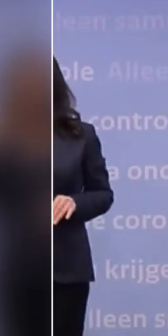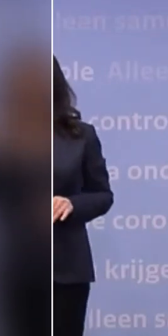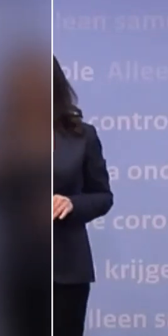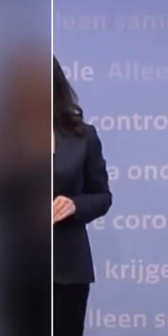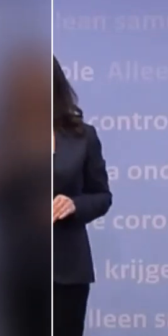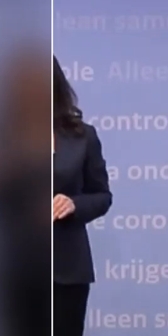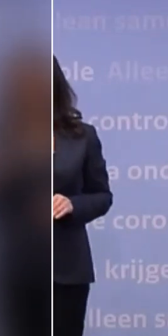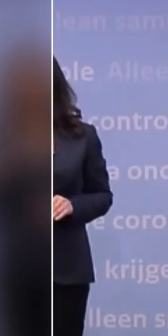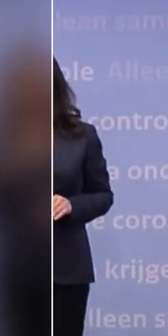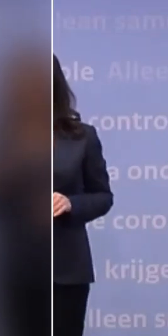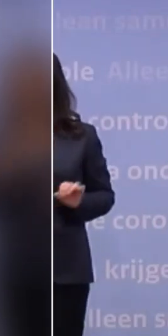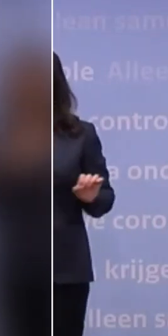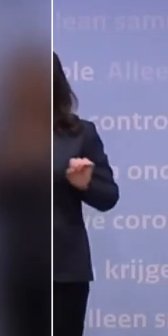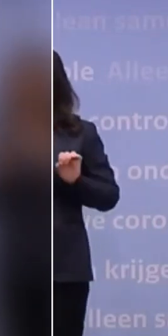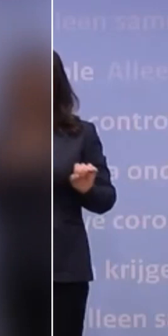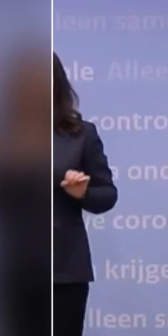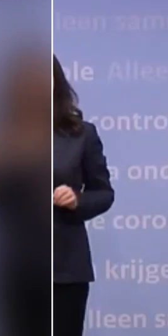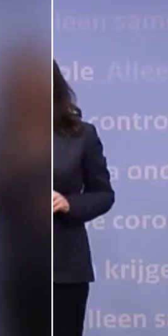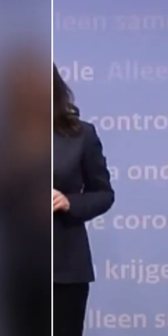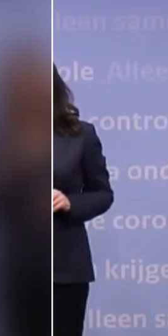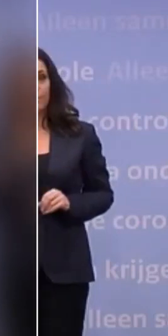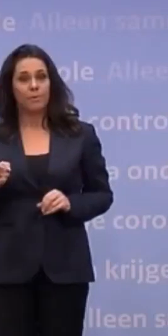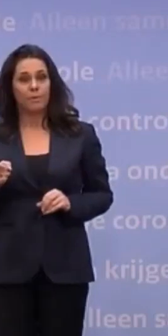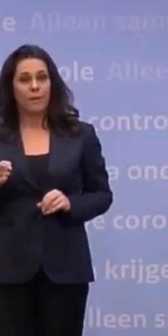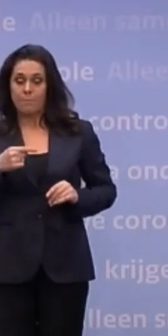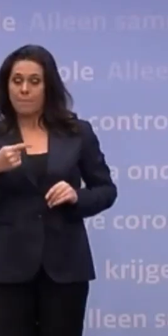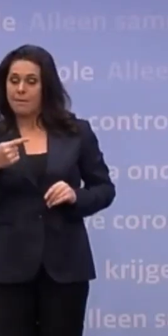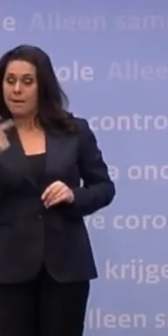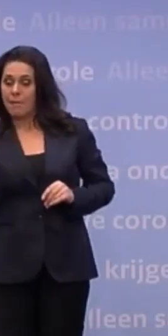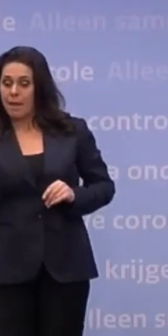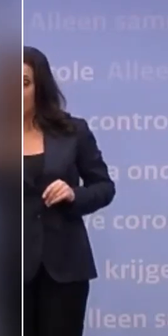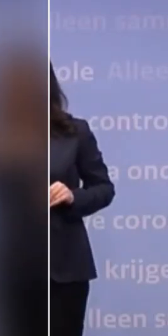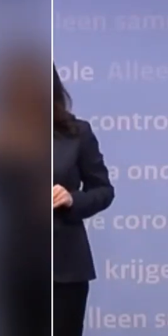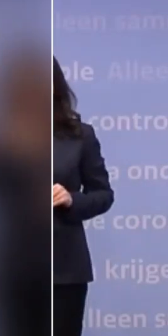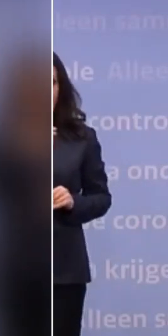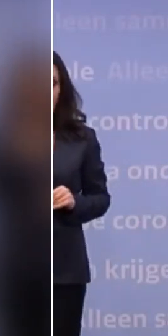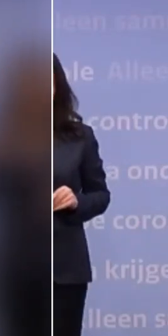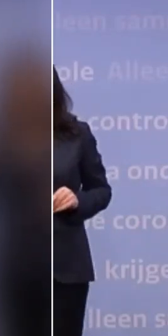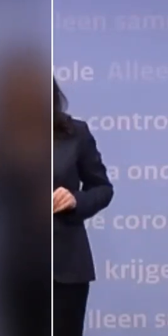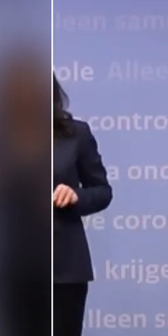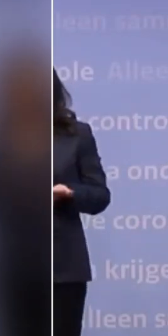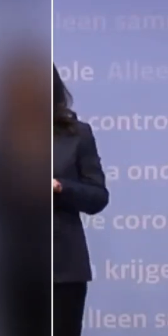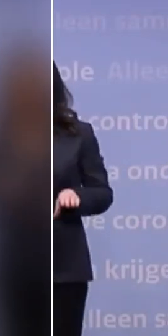ze bescherming hebben om opgenomen te worden in een ziekenhuis. Of tenminste met één